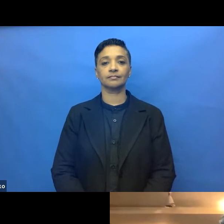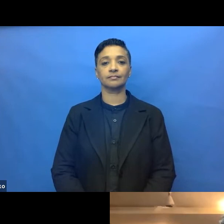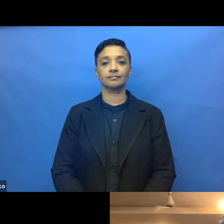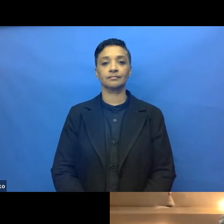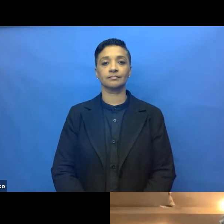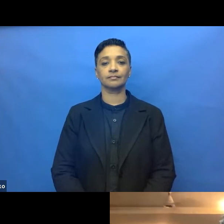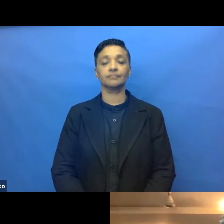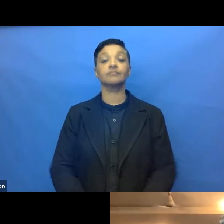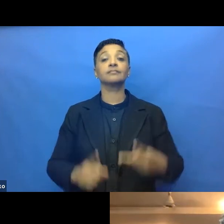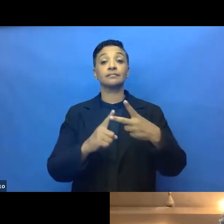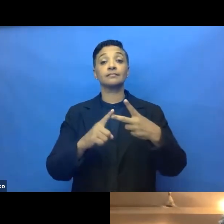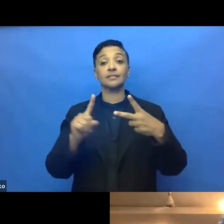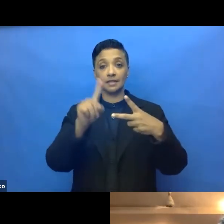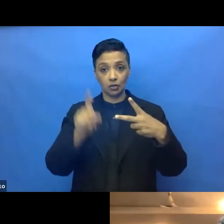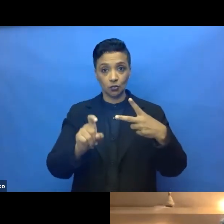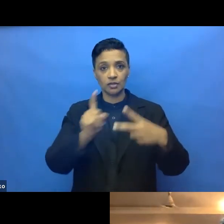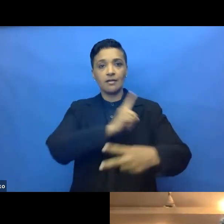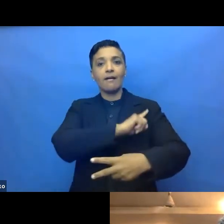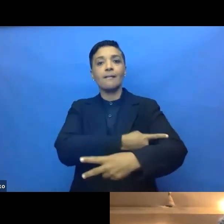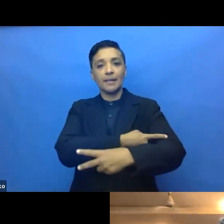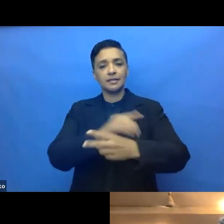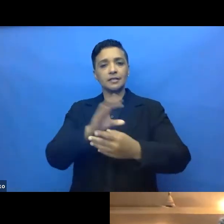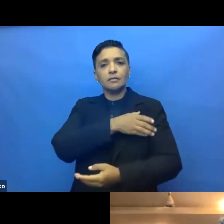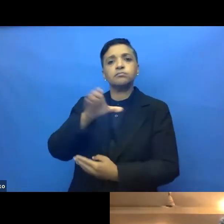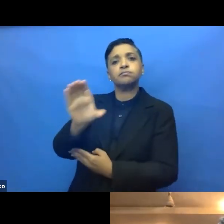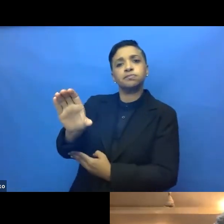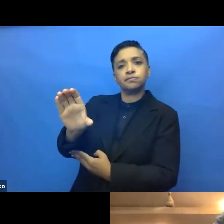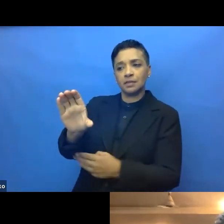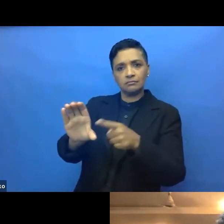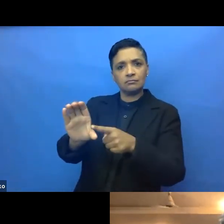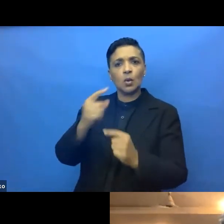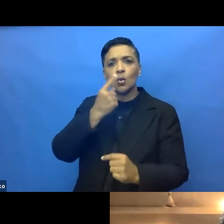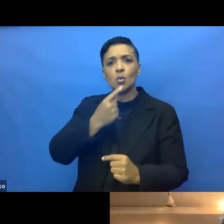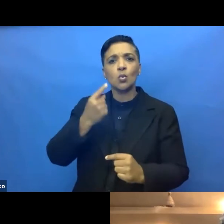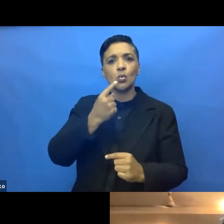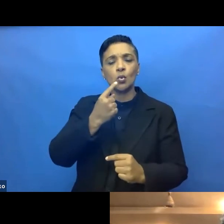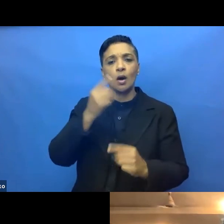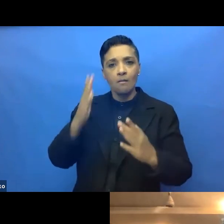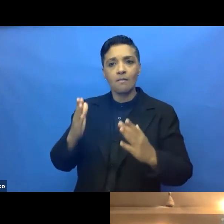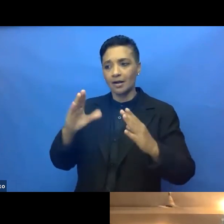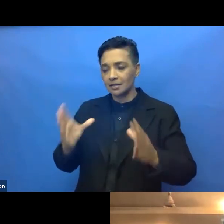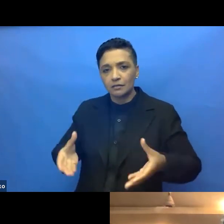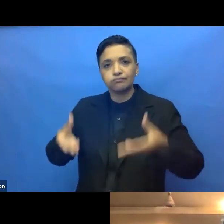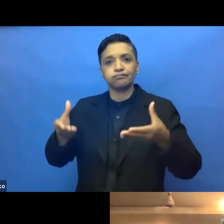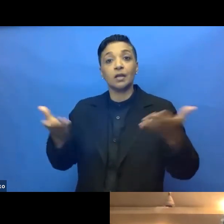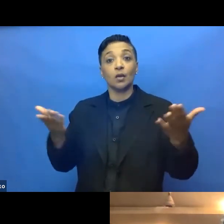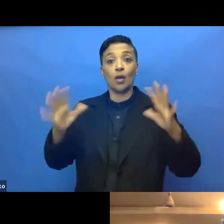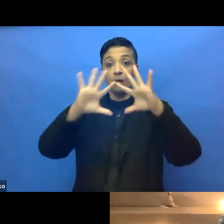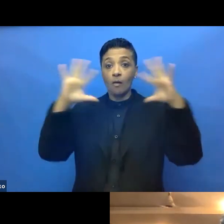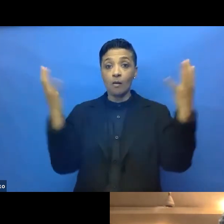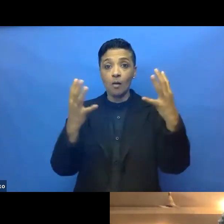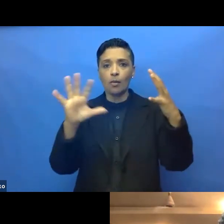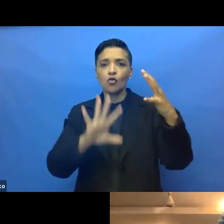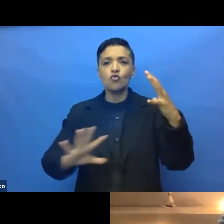Qu'est-ce que vous pouvez faire pour le programme sur le changement du climatique? Il y a une autre question. Une